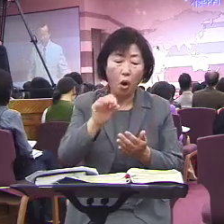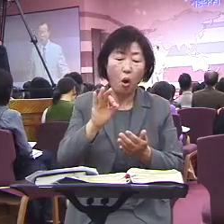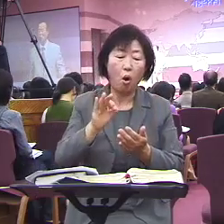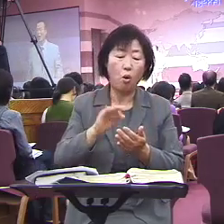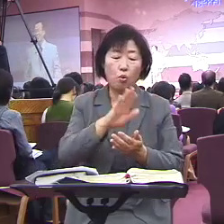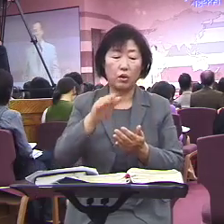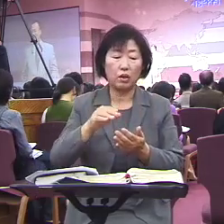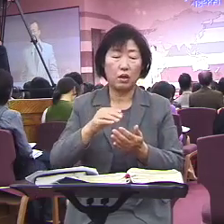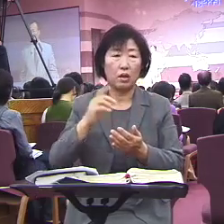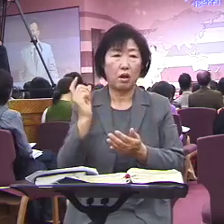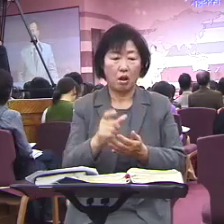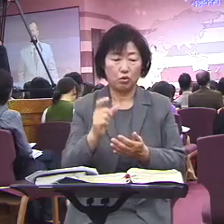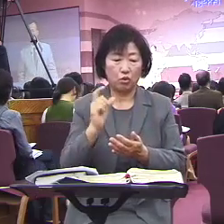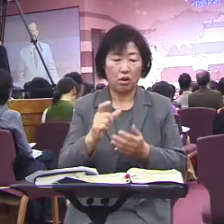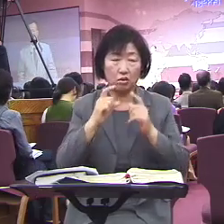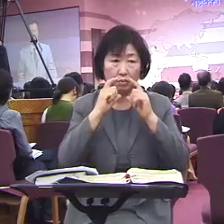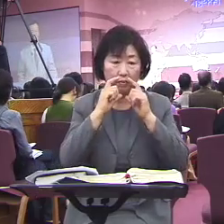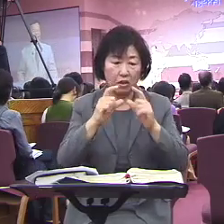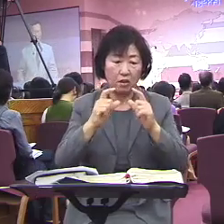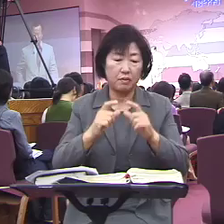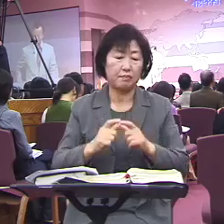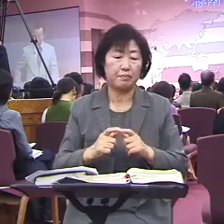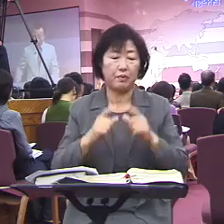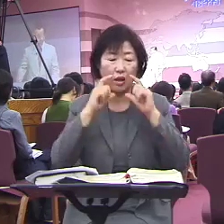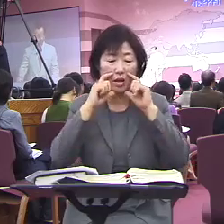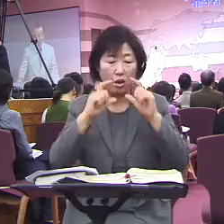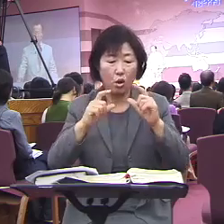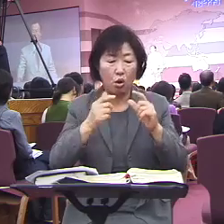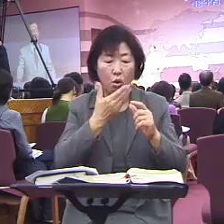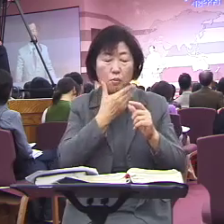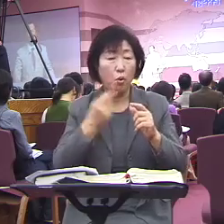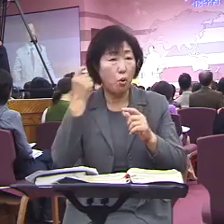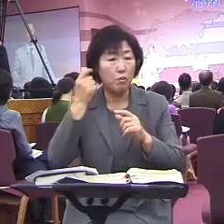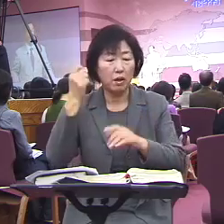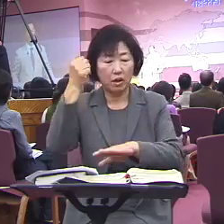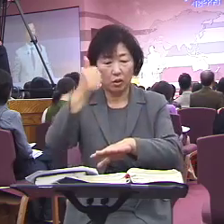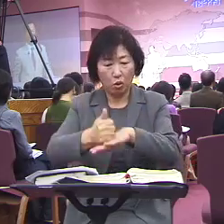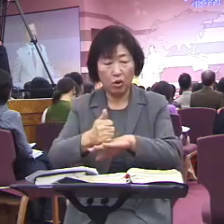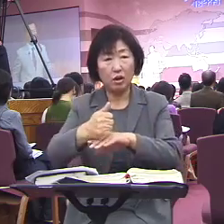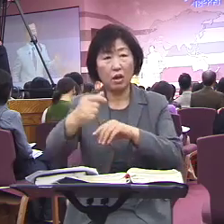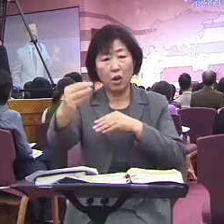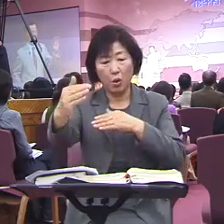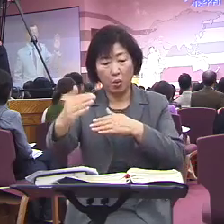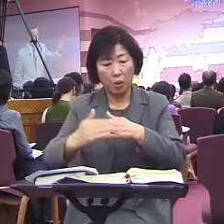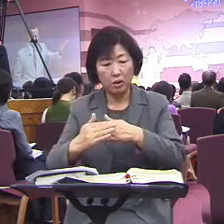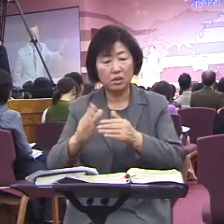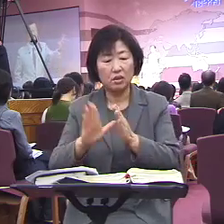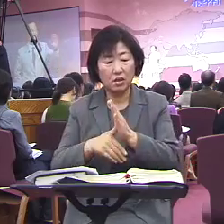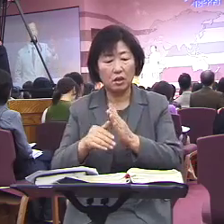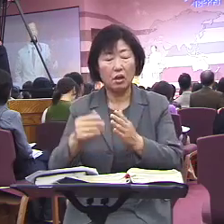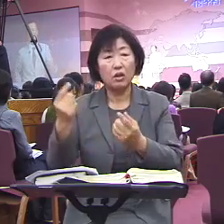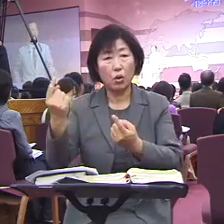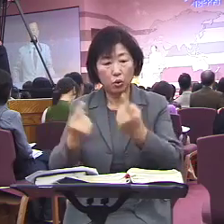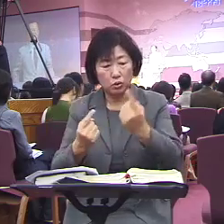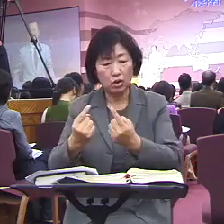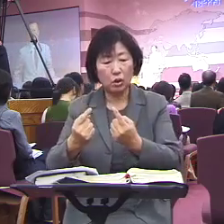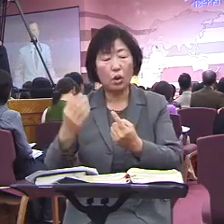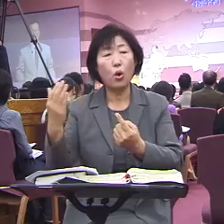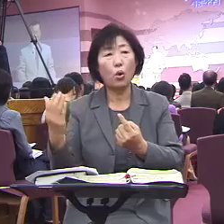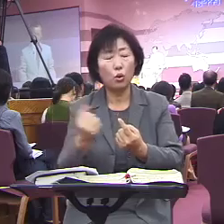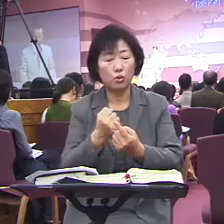우리에게 강조하시더니 이제 이 복음의 결론에 다다랐을 때 우리에게 형제로서 사는